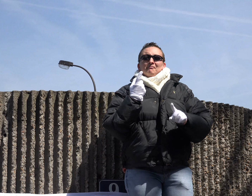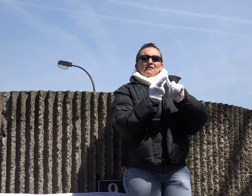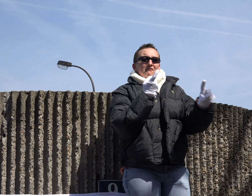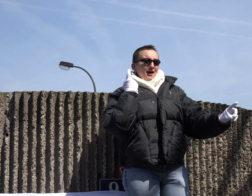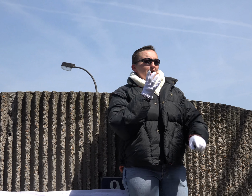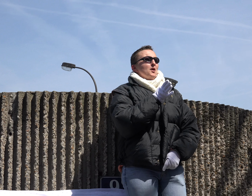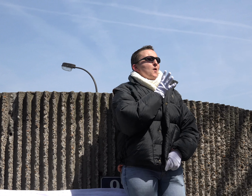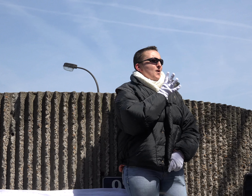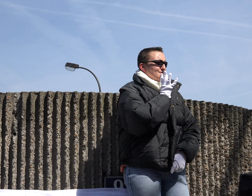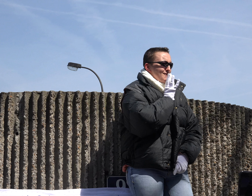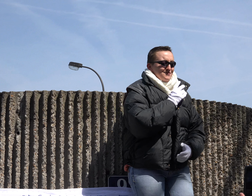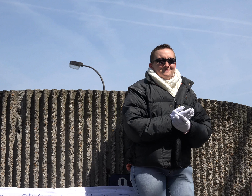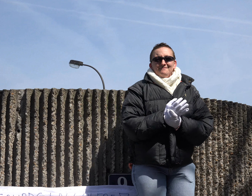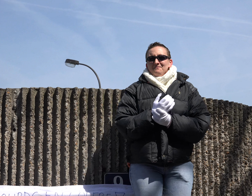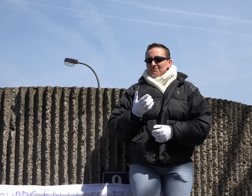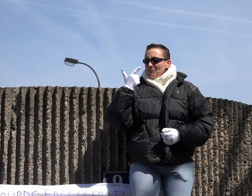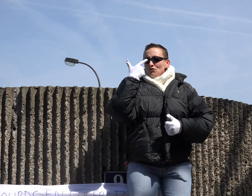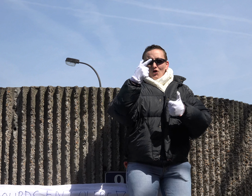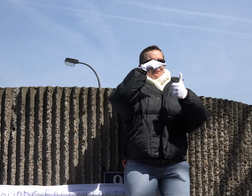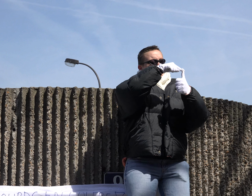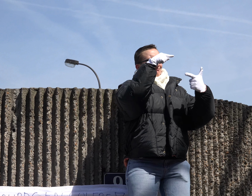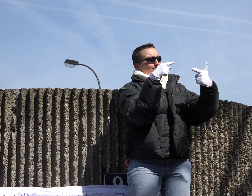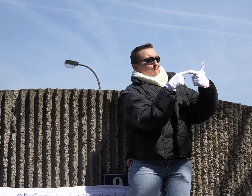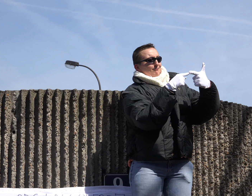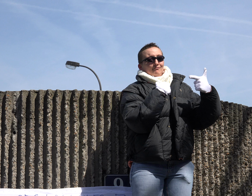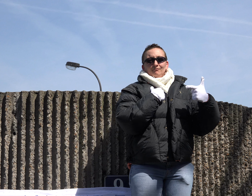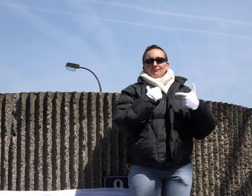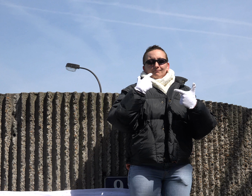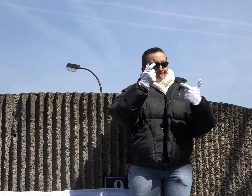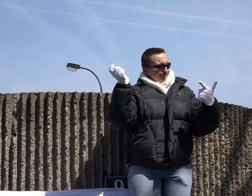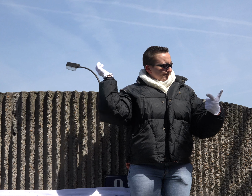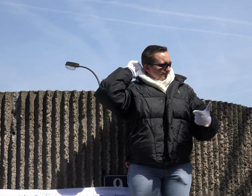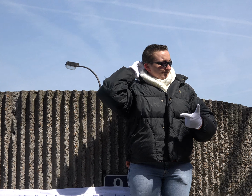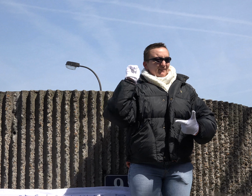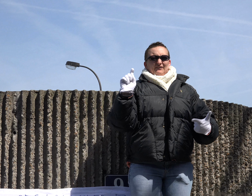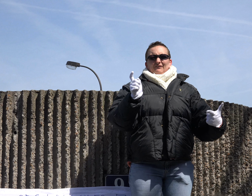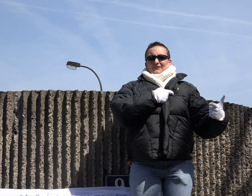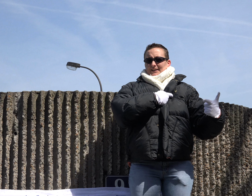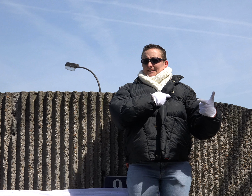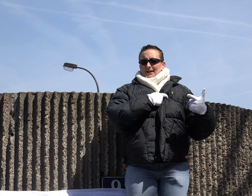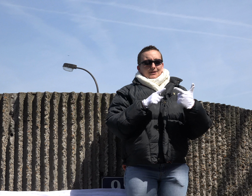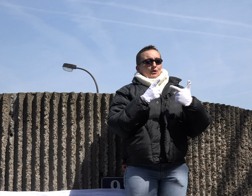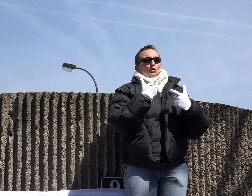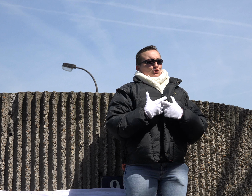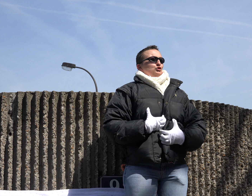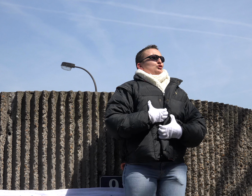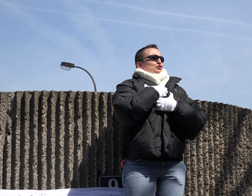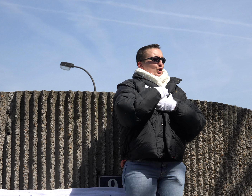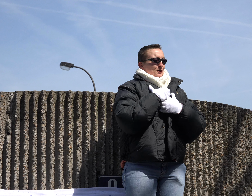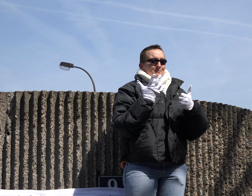Bonjour à tous, je viens parler en. Je viens donc, vous avez deux choses à dire. La première,